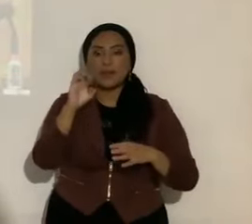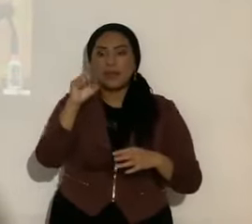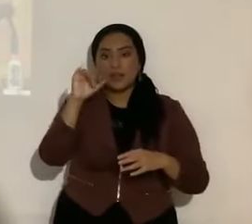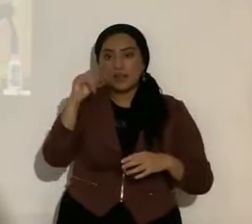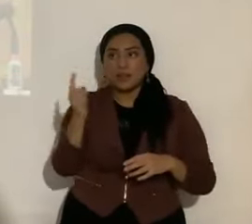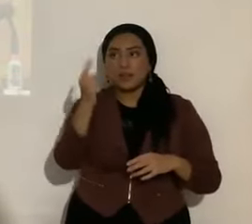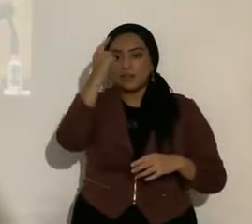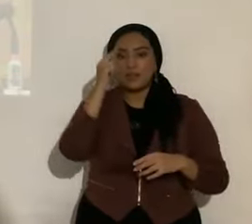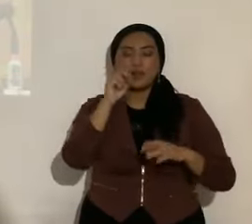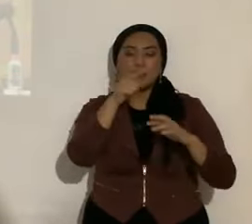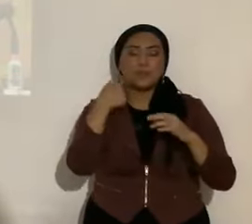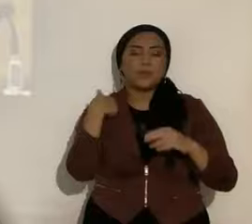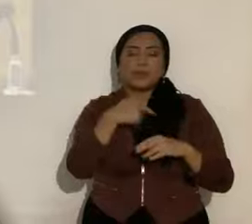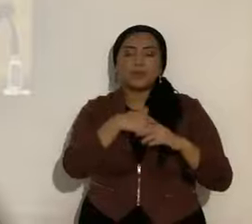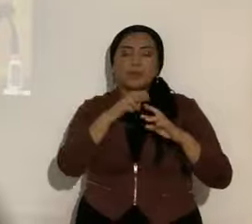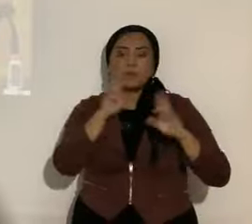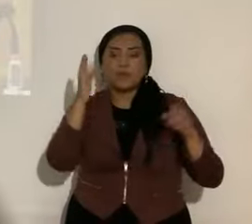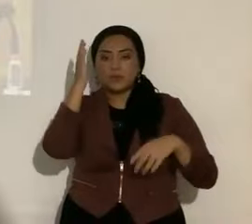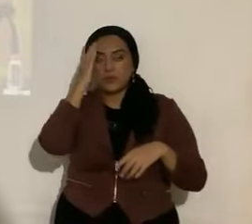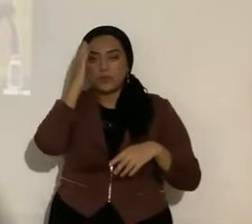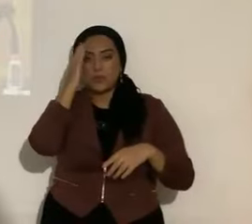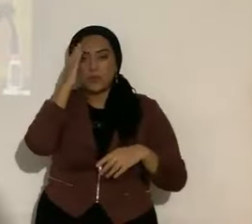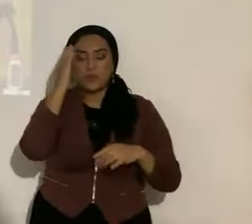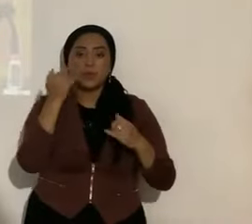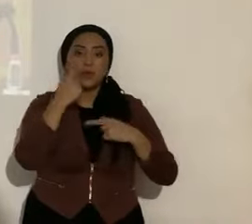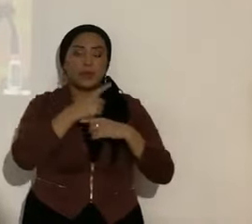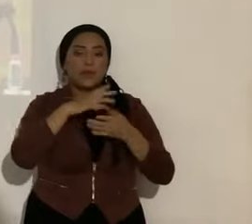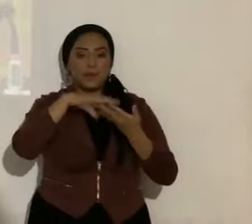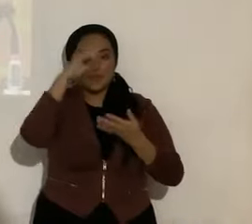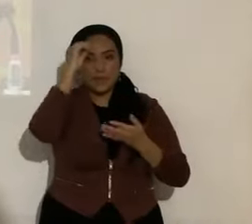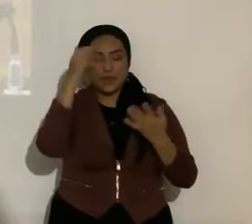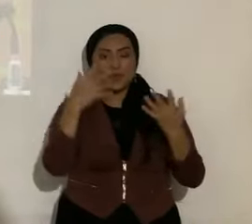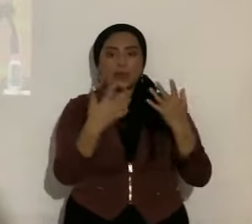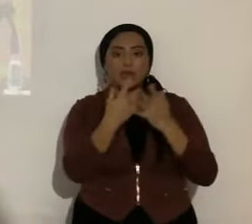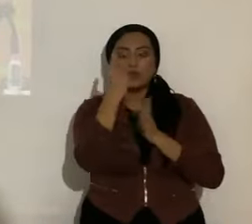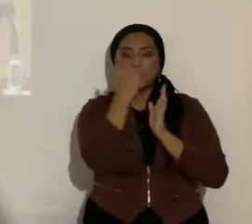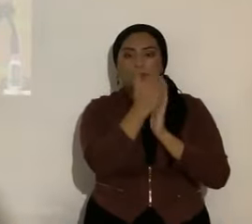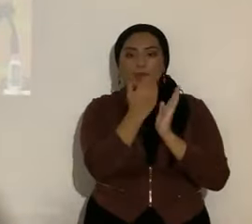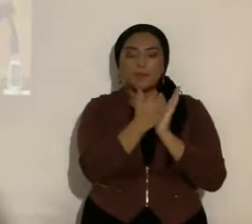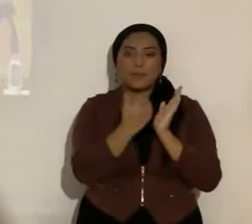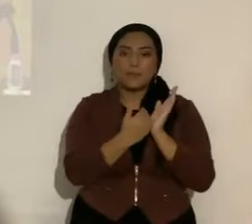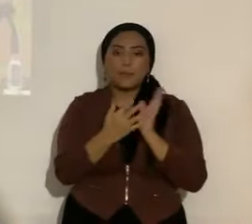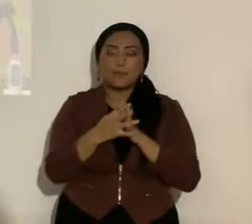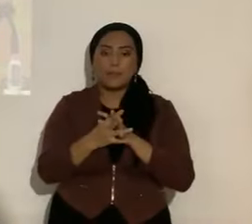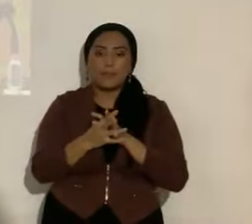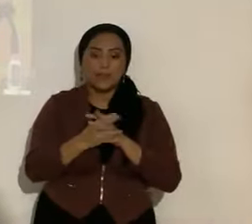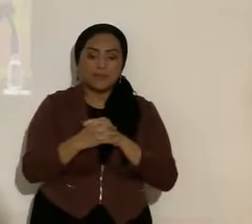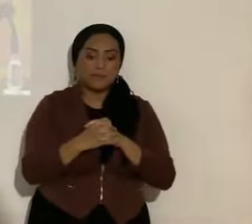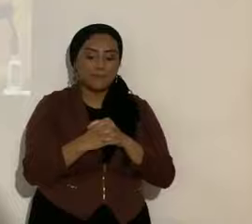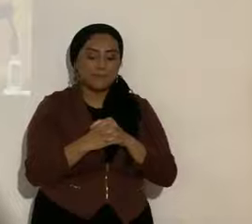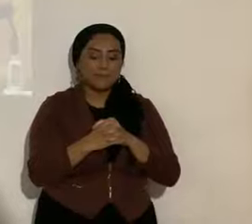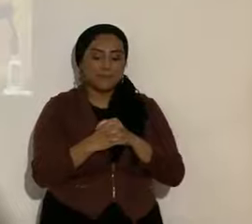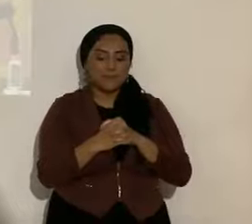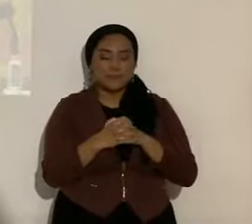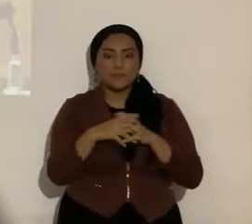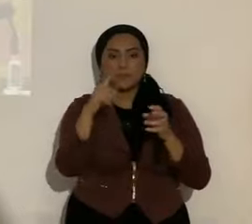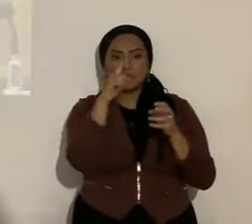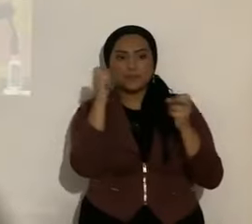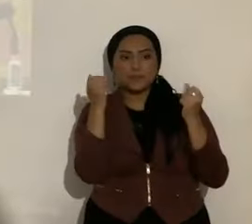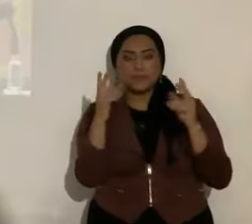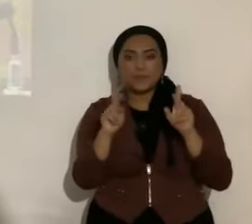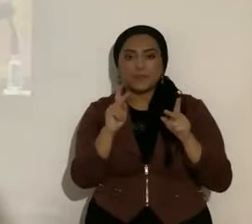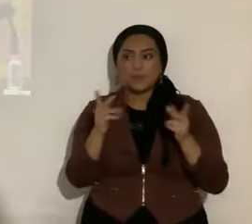subía al cielo, eso ya lo sabemos, no. Vamos a ver puntos bien importantes que son los llamados, ¿sí? Porque mucha